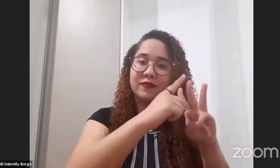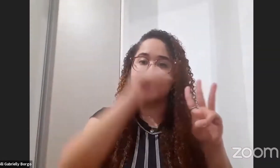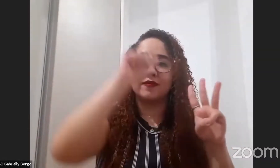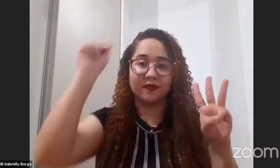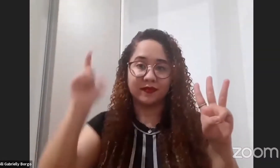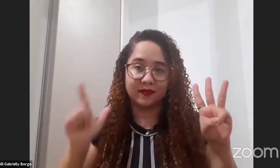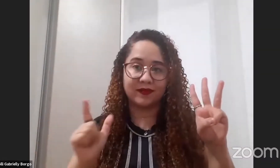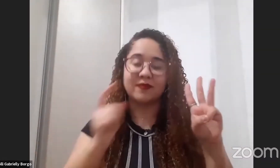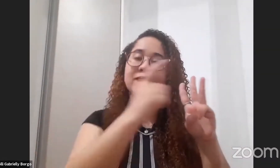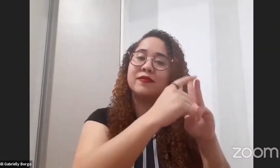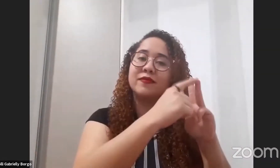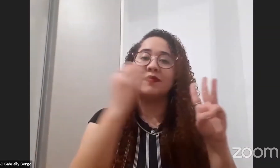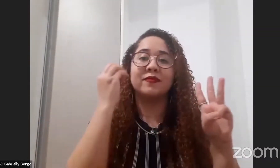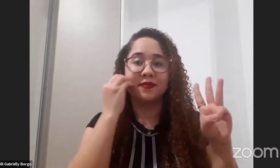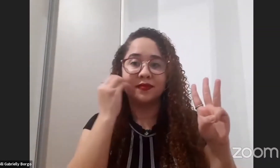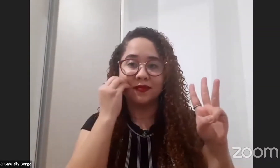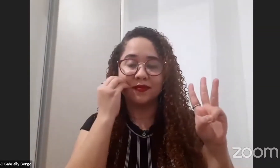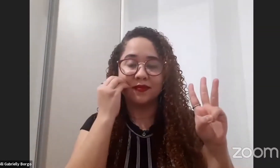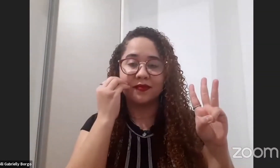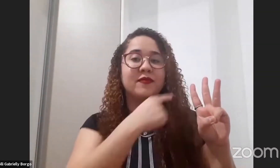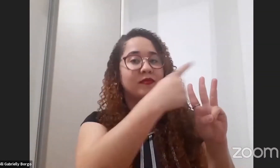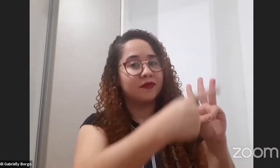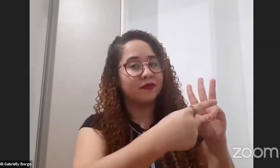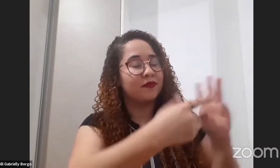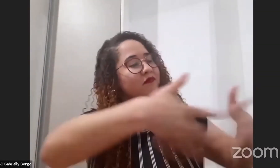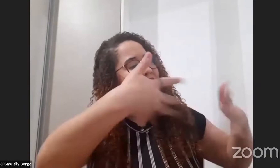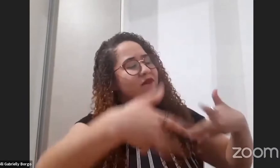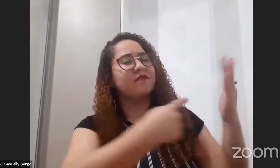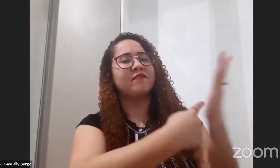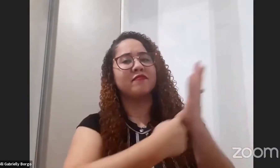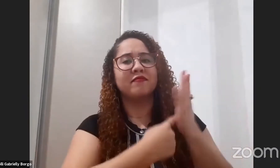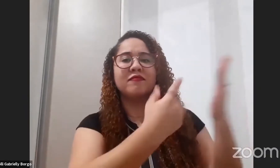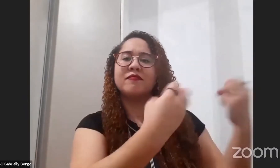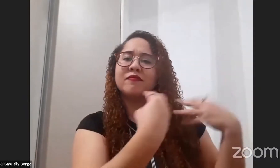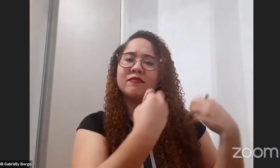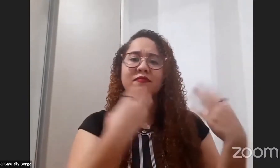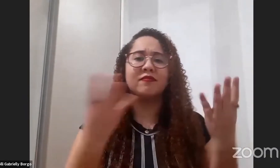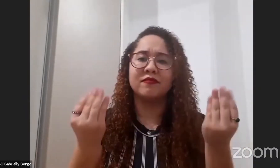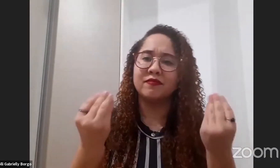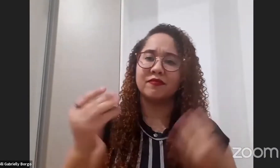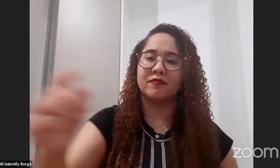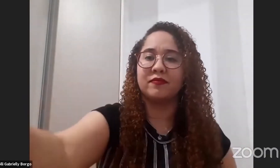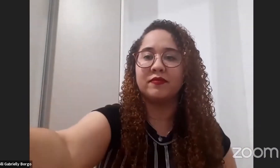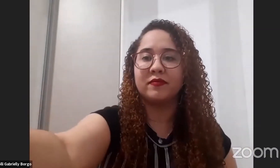Kelvin. Segundo, Aninha. Terceiro, Otávio. Eles 3 me motivam, me ajudam e me ensinam muito.